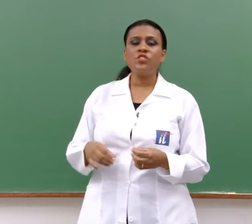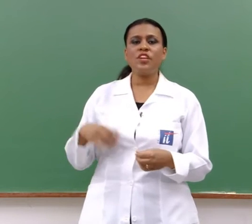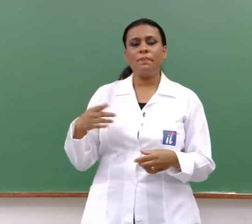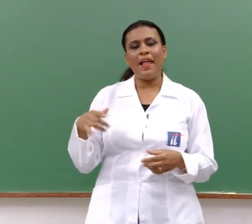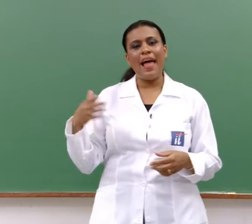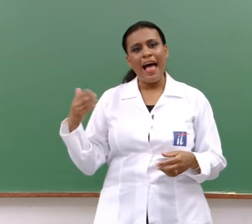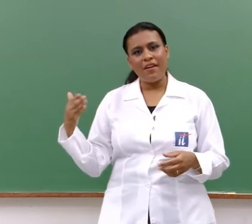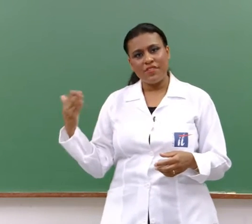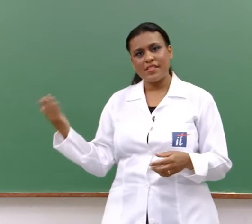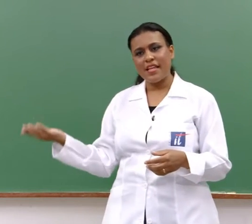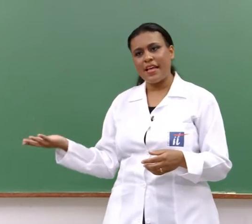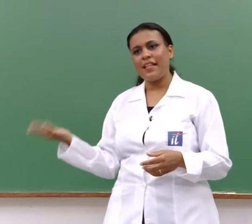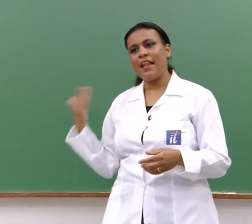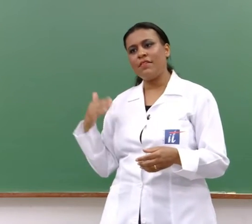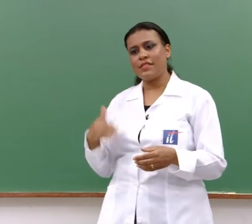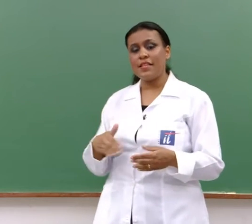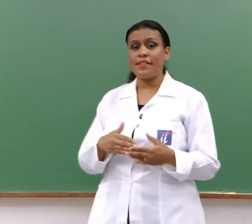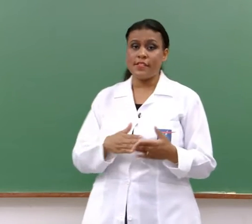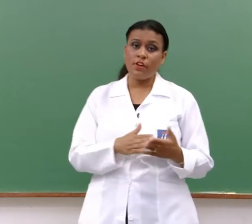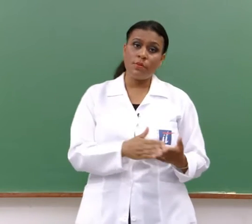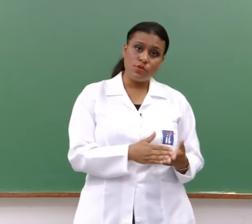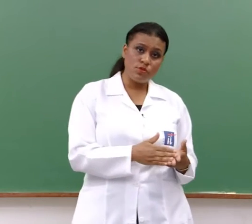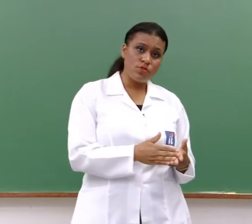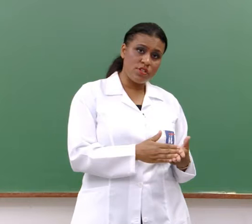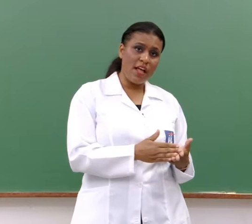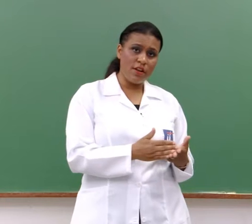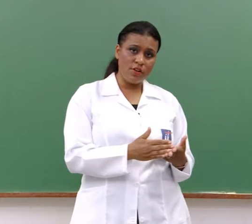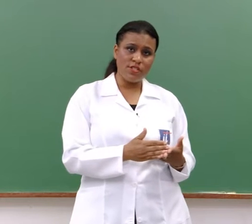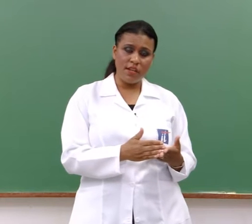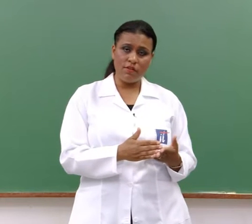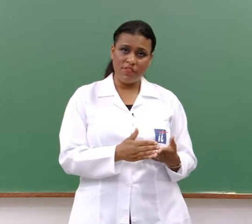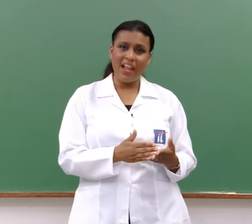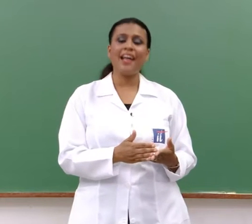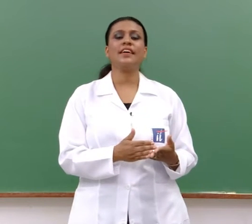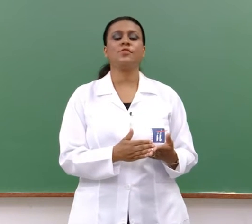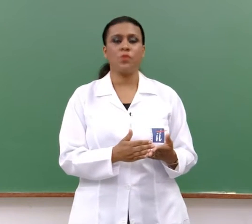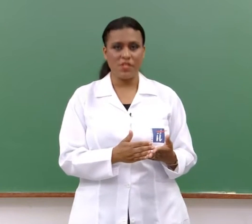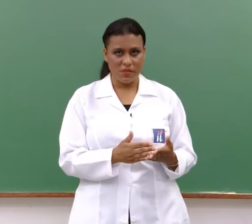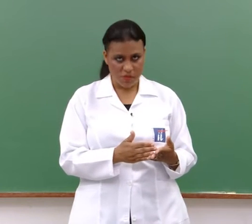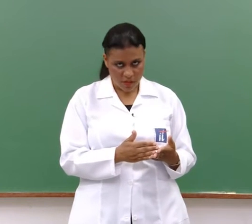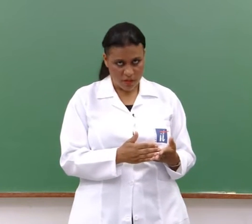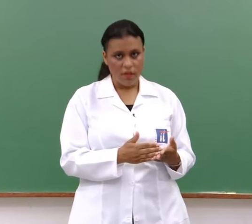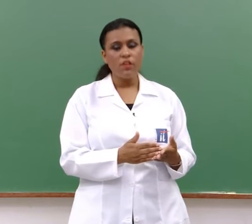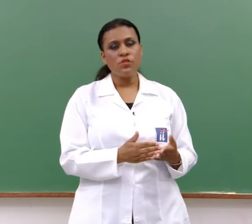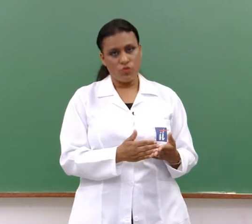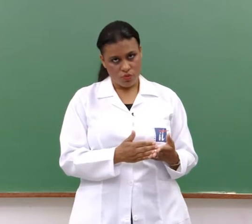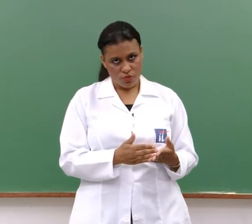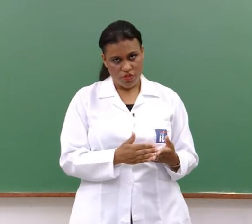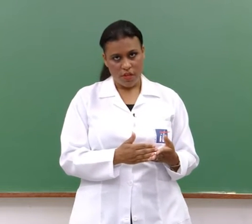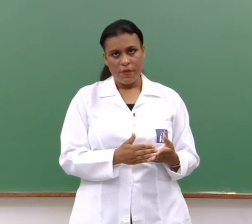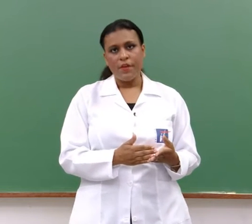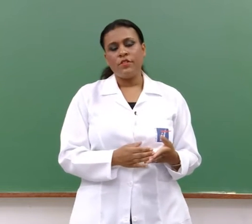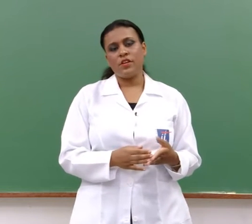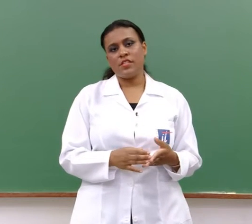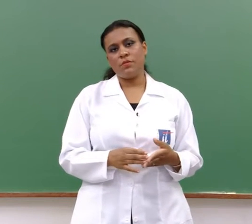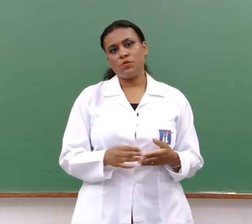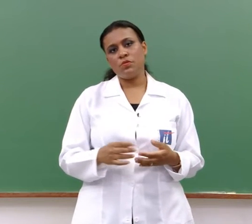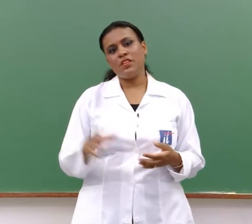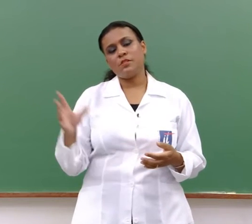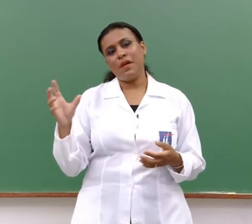Surgem palavras, né, na língua de sinais, assim como surge na nossa língua falada? A resposta é sim, surgem. Nós temos muitas